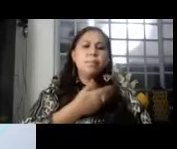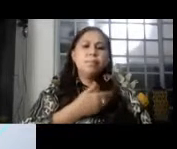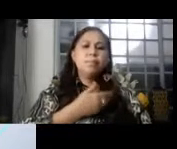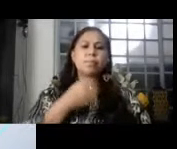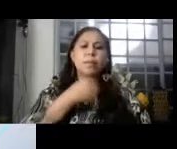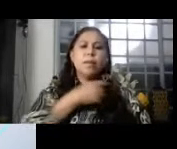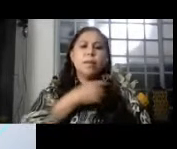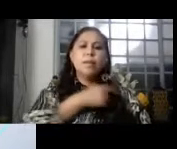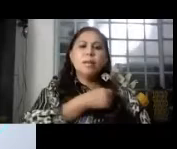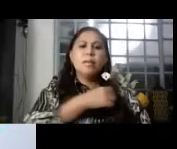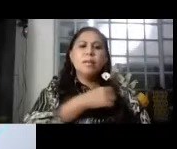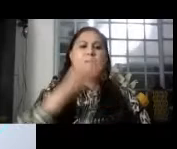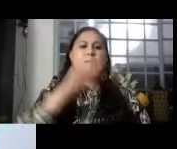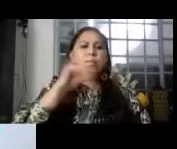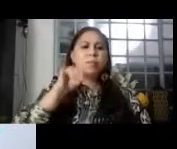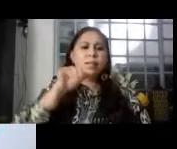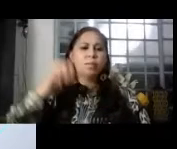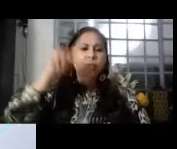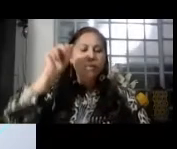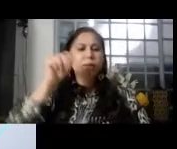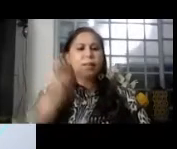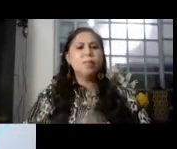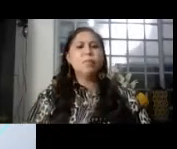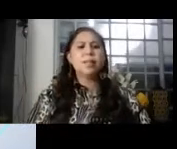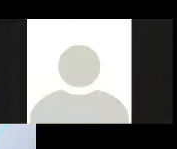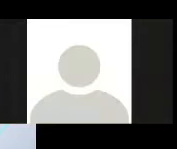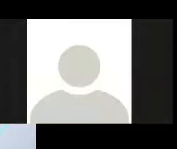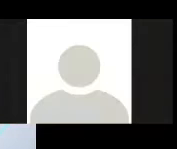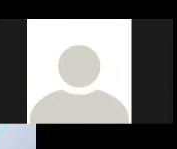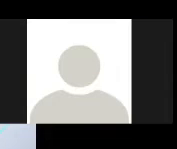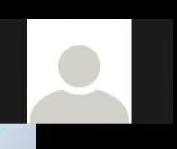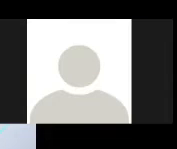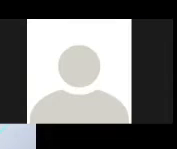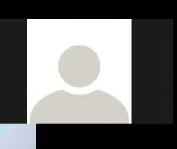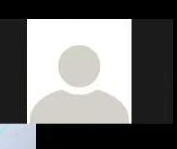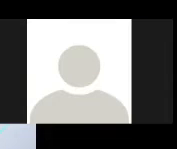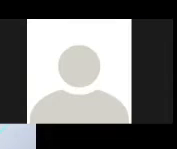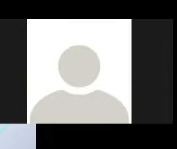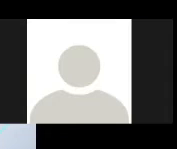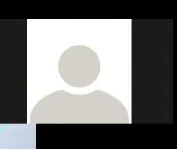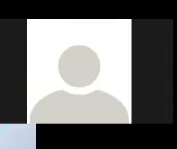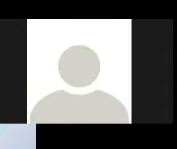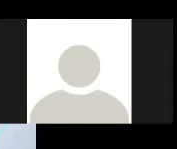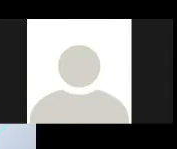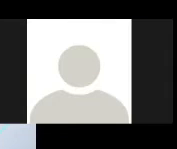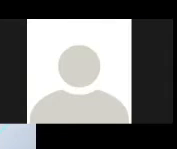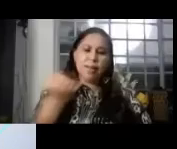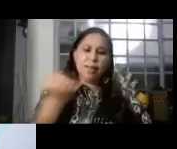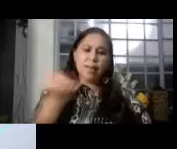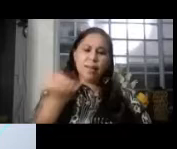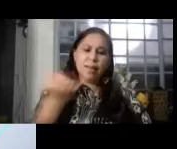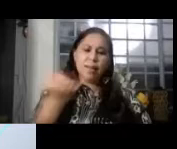amiga em Juazeiro do Norte, né? Duas, aliás, que o pai e a mãe são surdos. Né? É